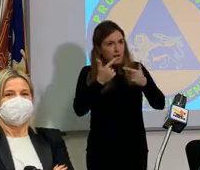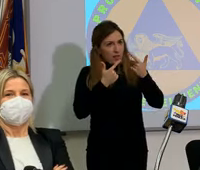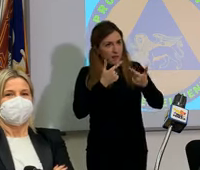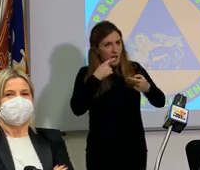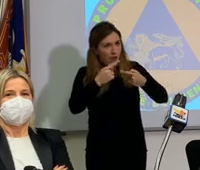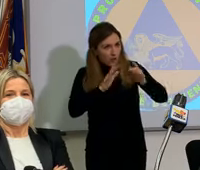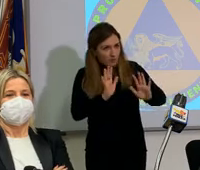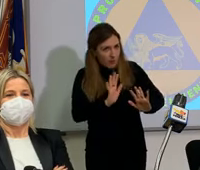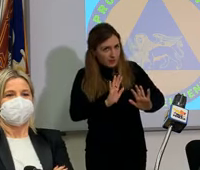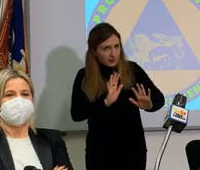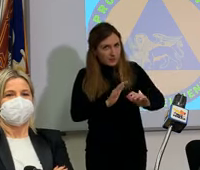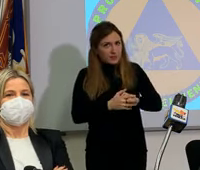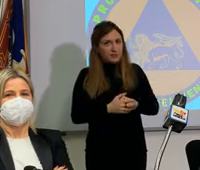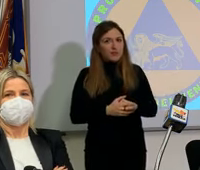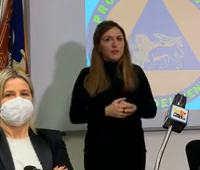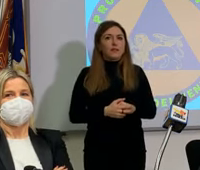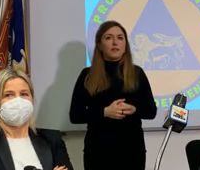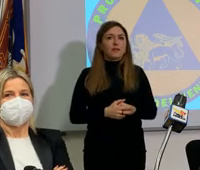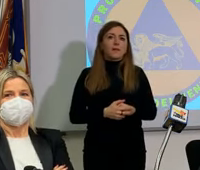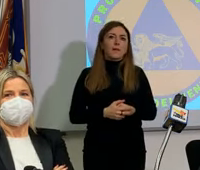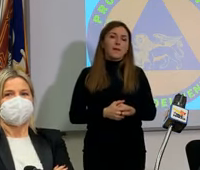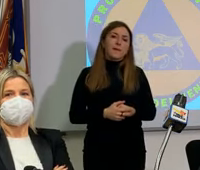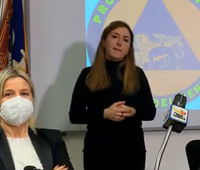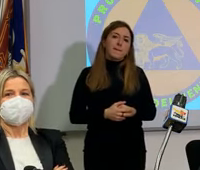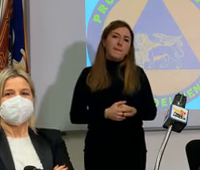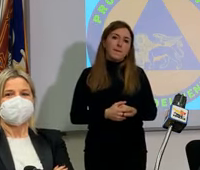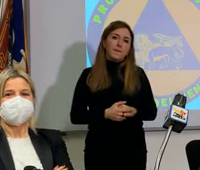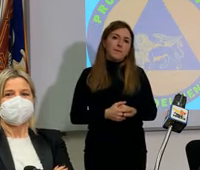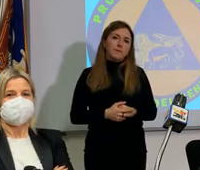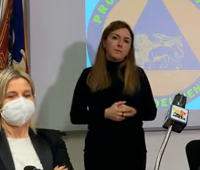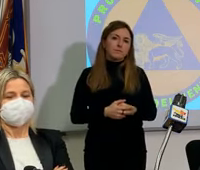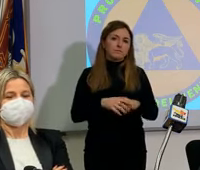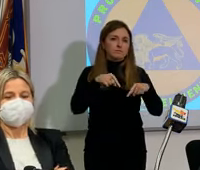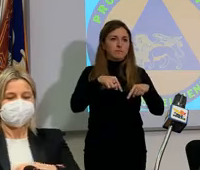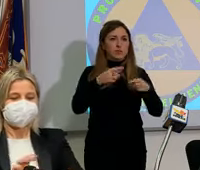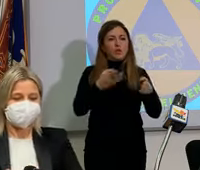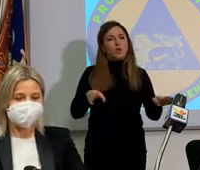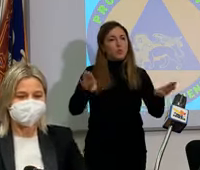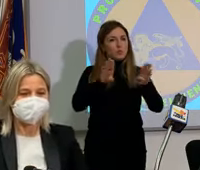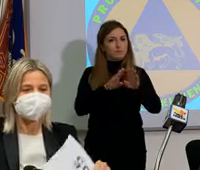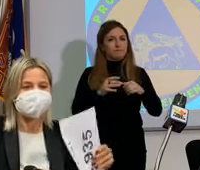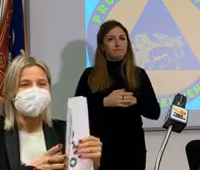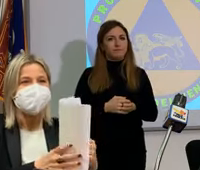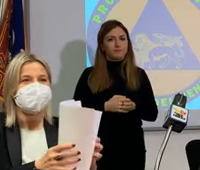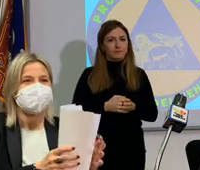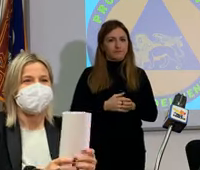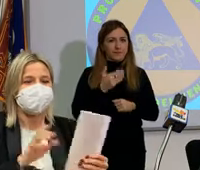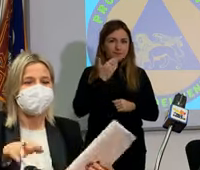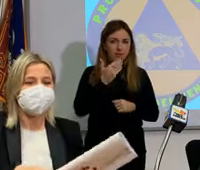un auspicio personale perché poi sono abituata a lavorare e chiudiamo qua oggi grazie